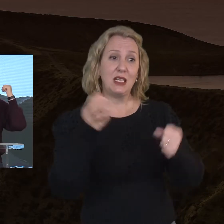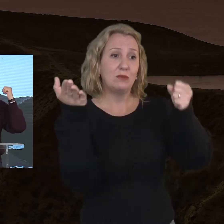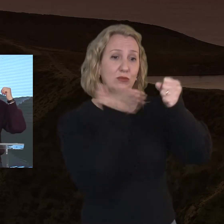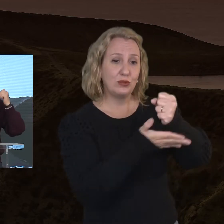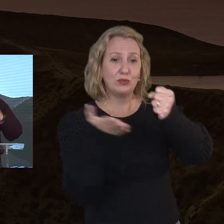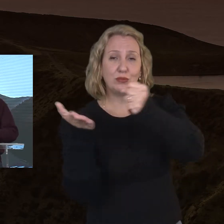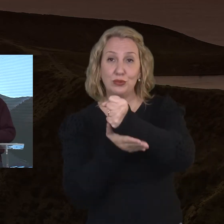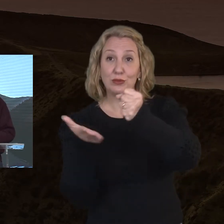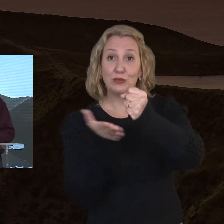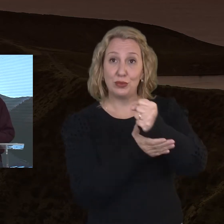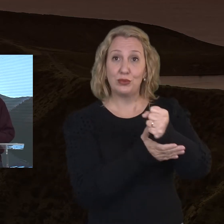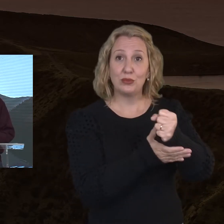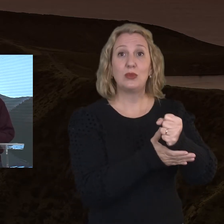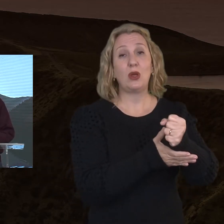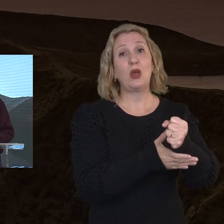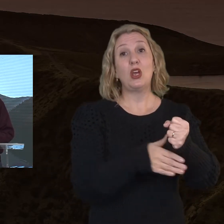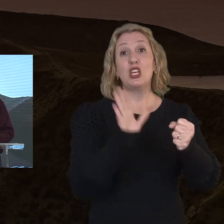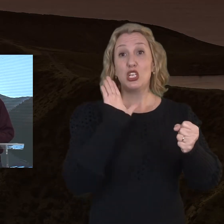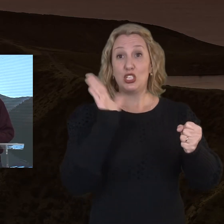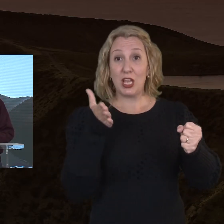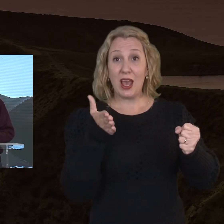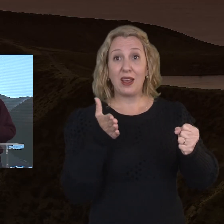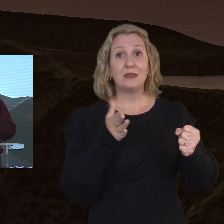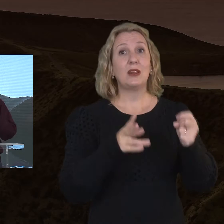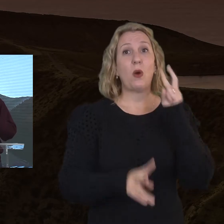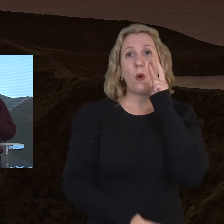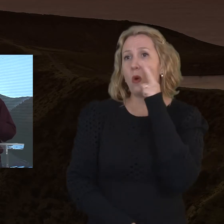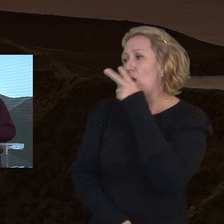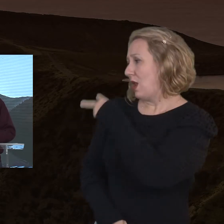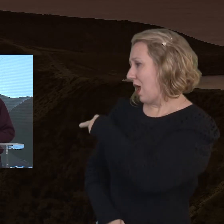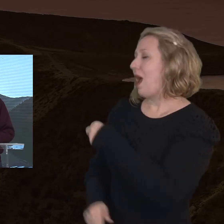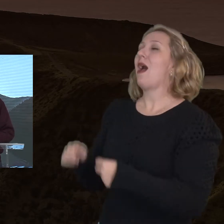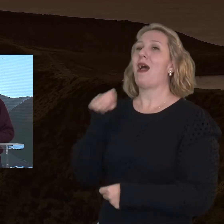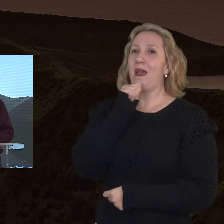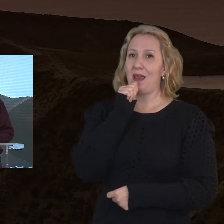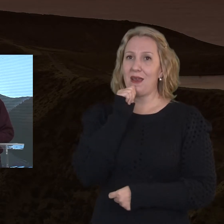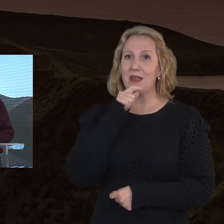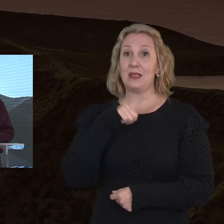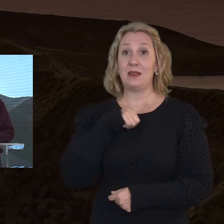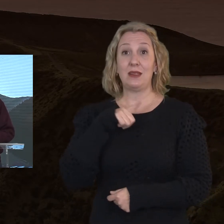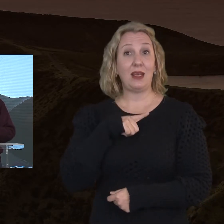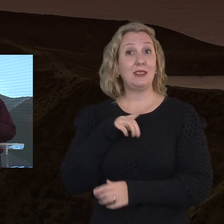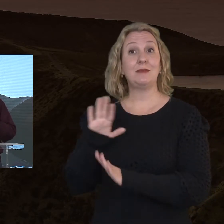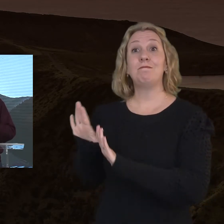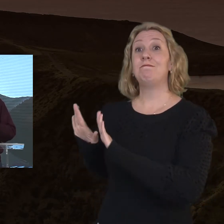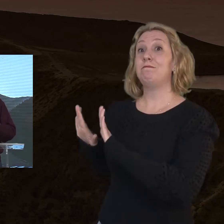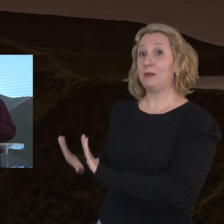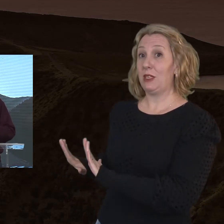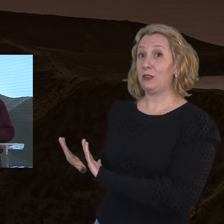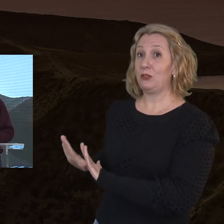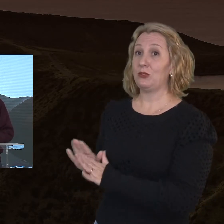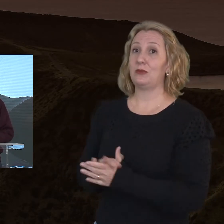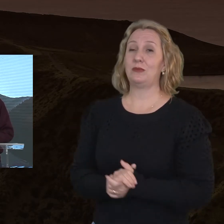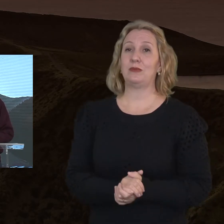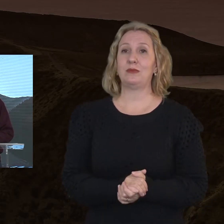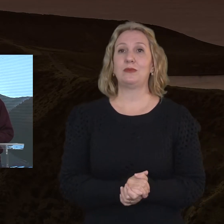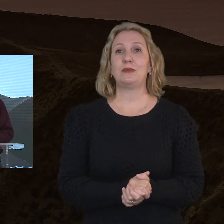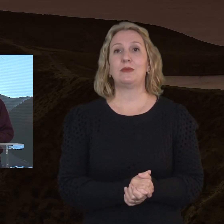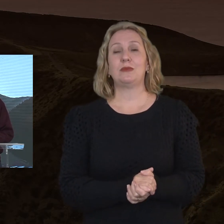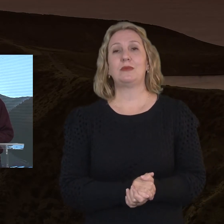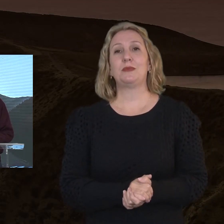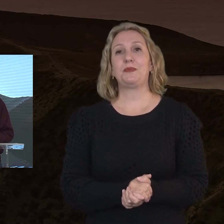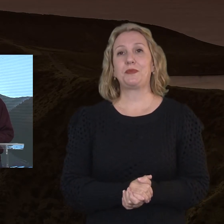você não pode voltar para acolher o que ficou aquilo é espiga espiga quer dizer o que ficou da colheita